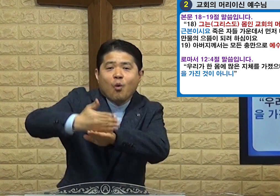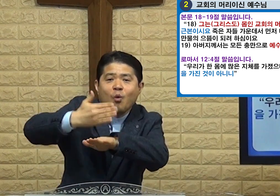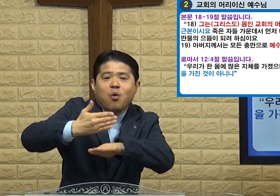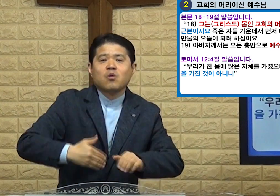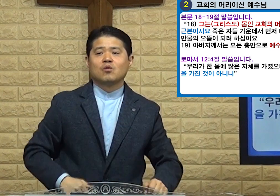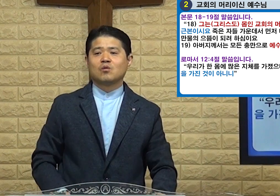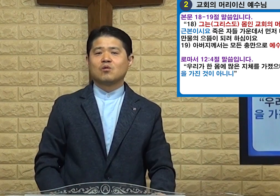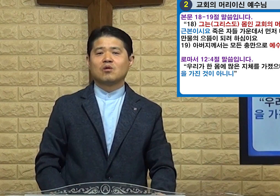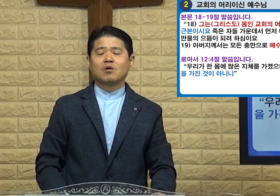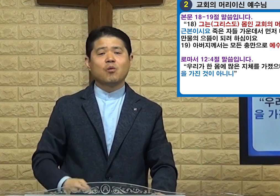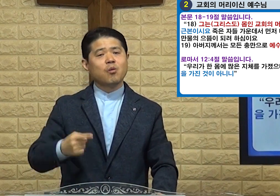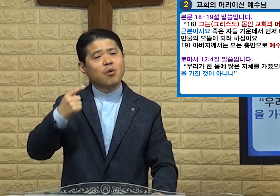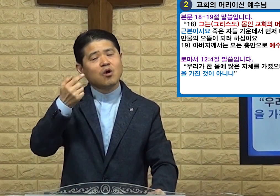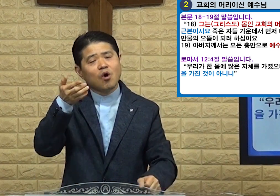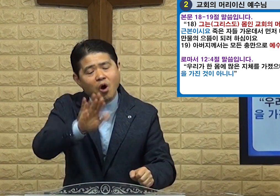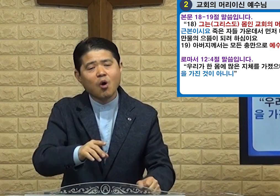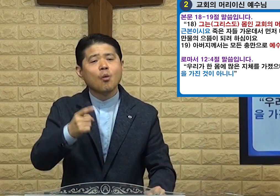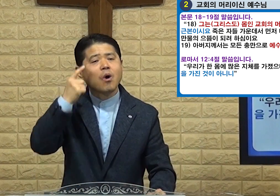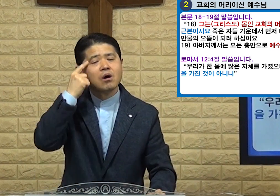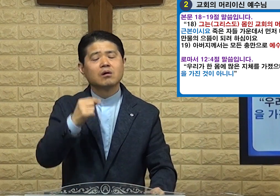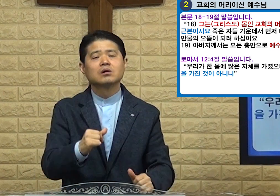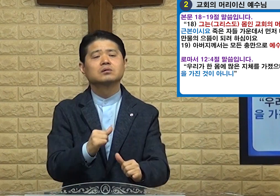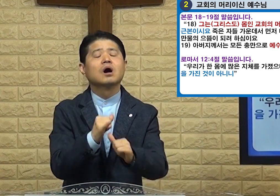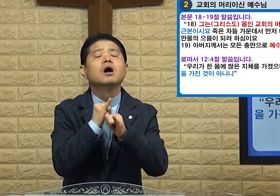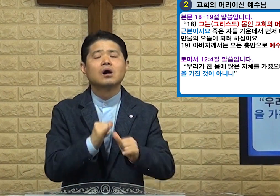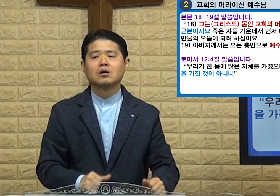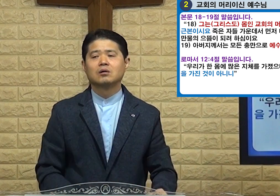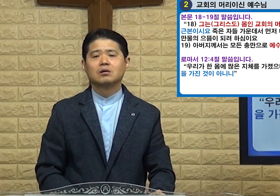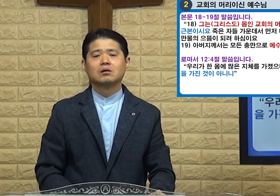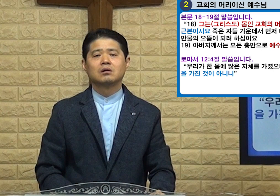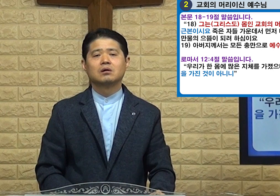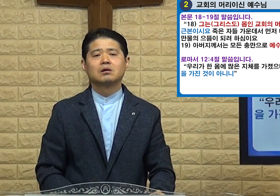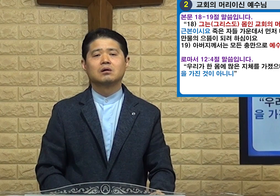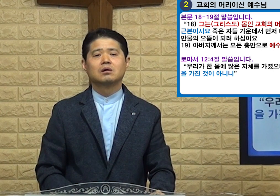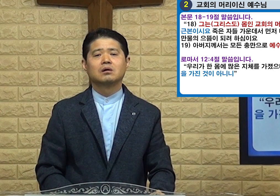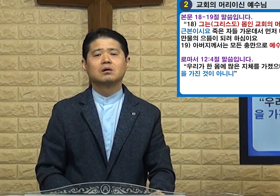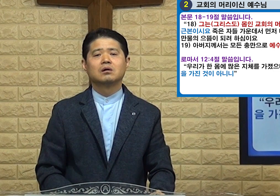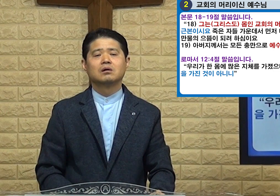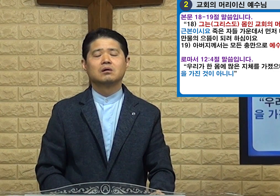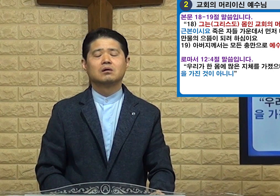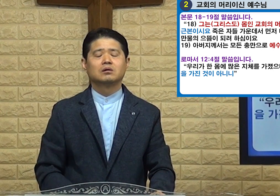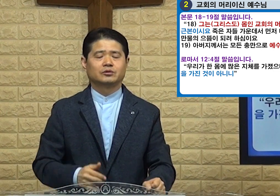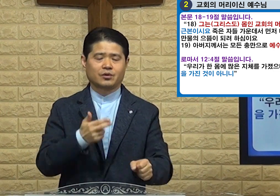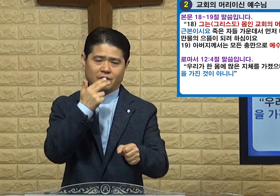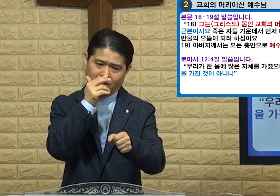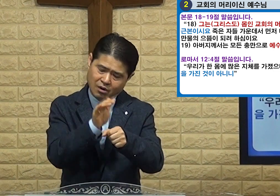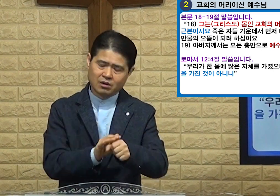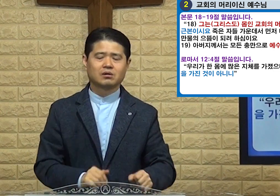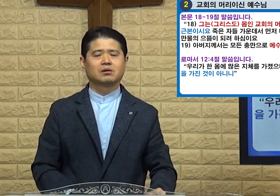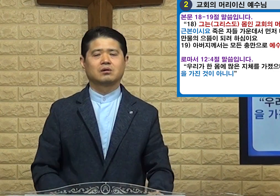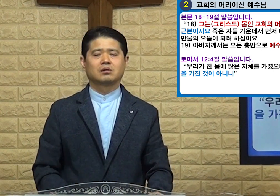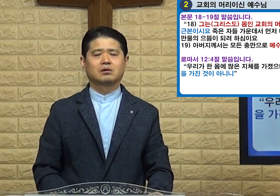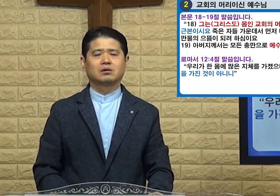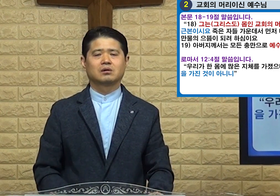통해서 공기를 값없이 주셨습니다. 그렇지만 왜 우리가 자살을 택합니까? 정말